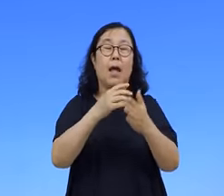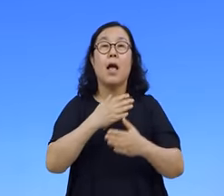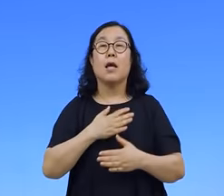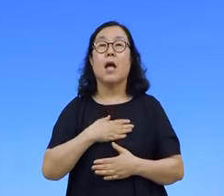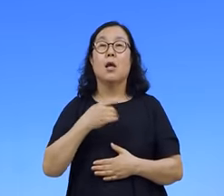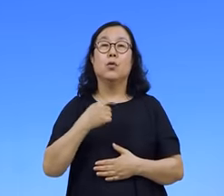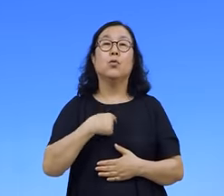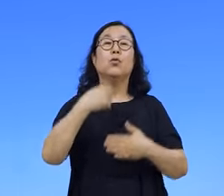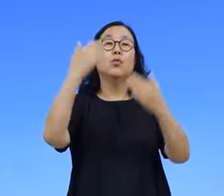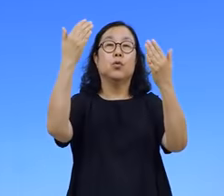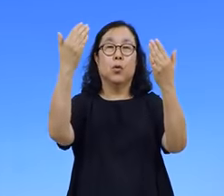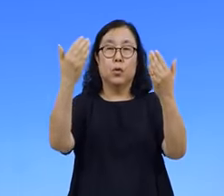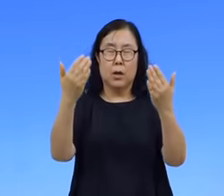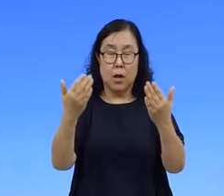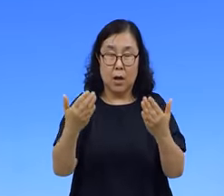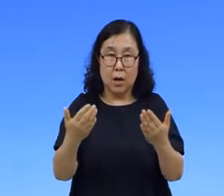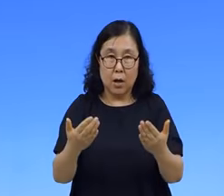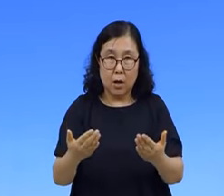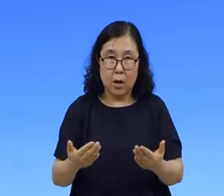내게 주소서.